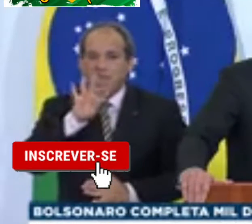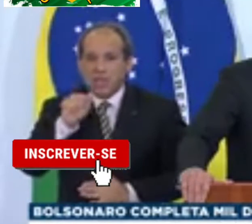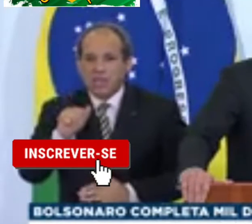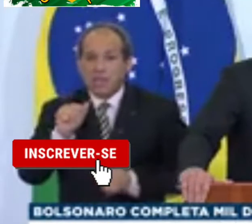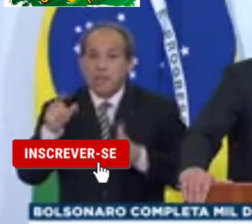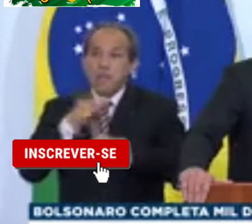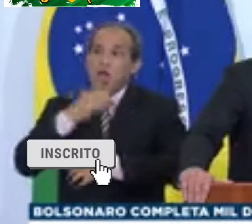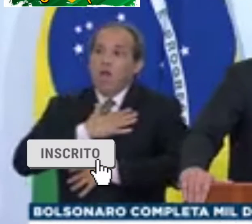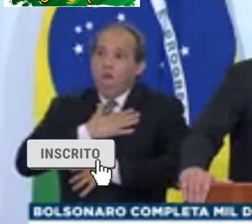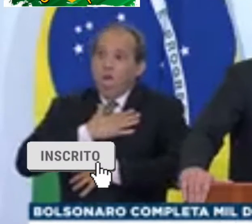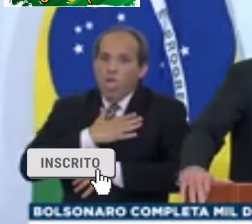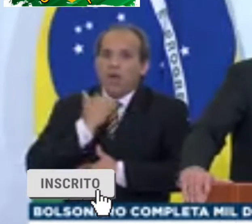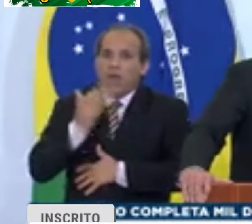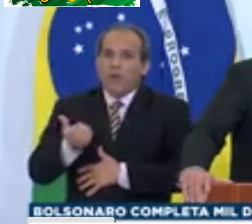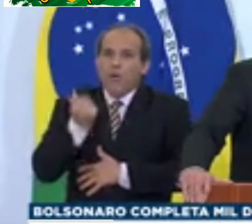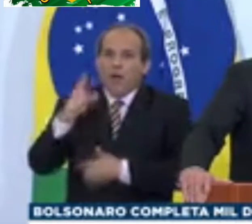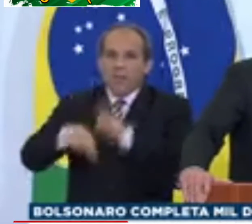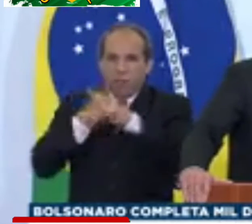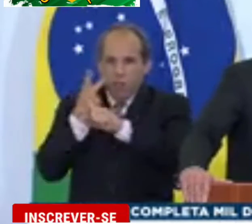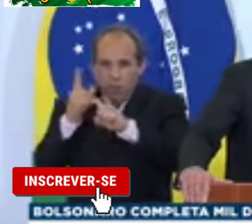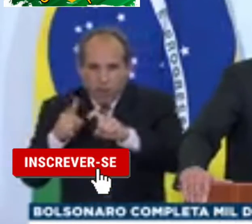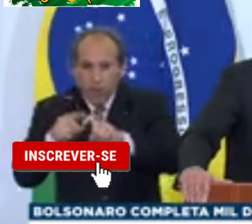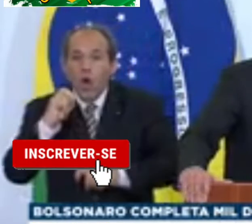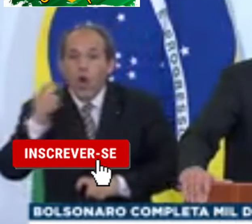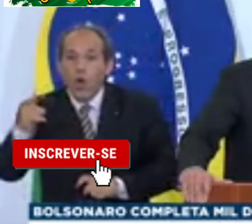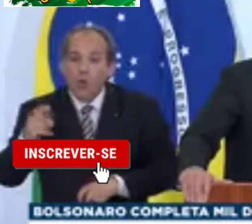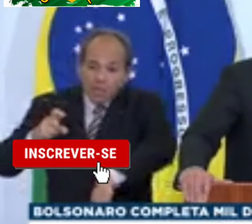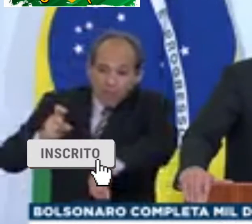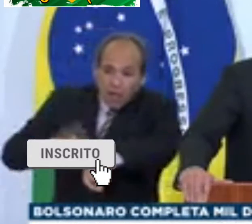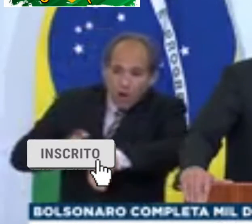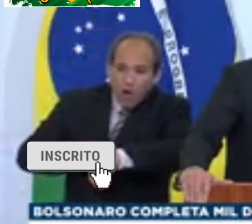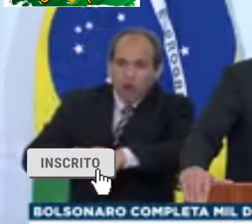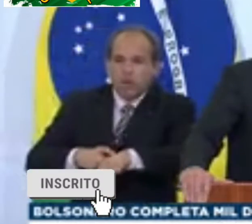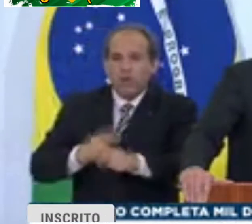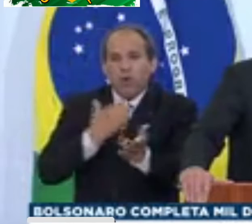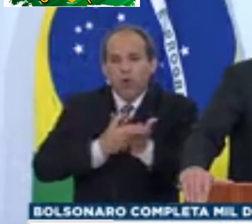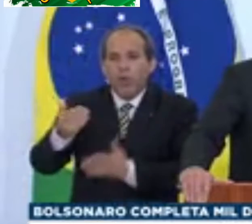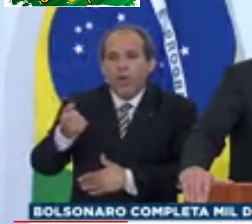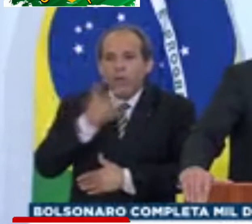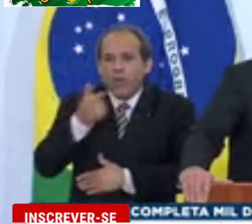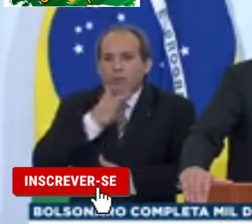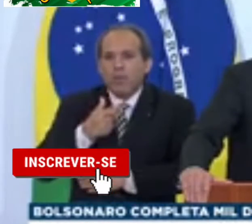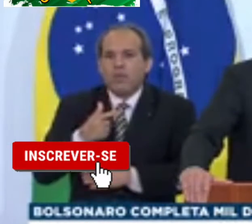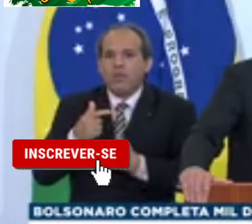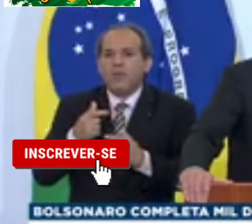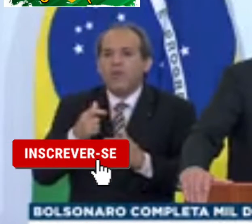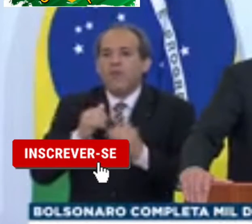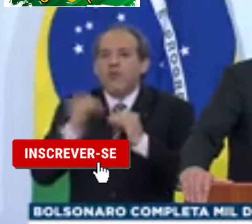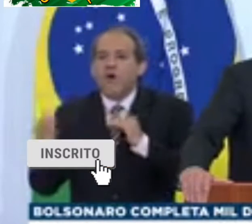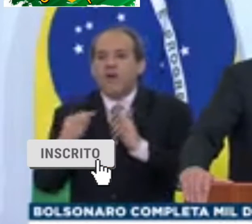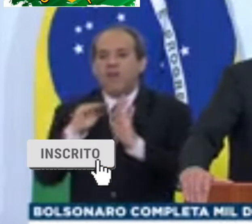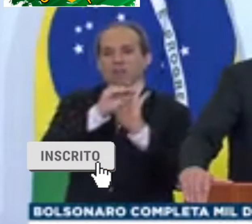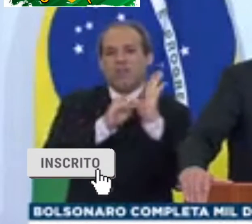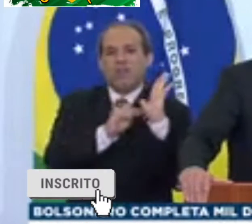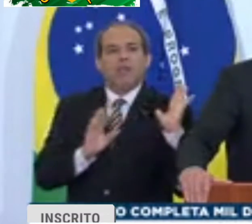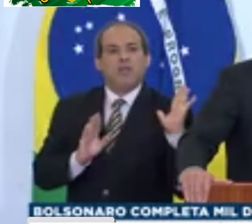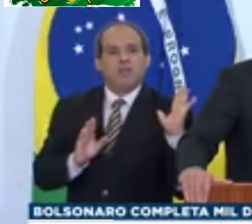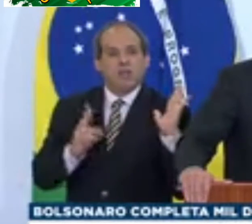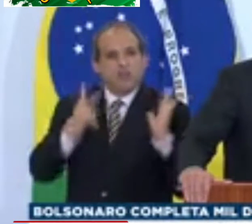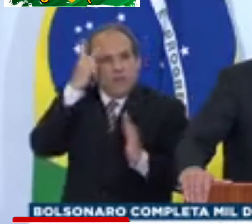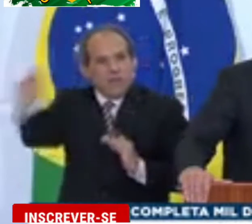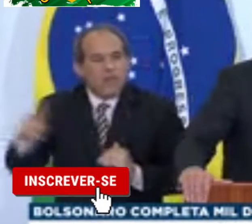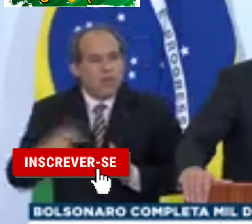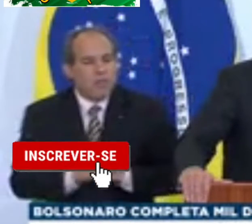de ar para procurar um médico, ou vai partir para um medicamento outro qualquer agora? Não vou responder a vocês o que ele me